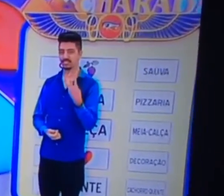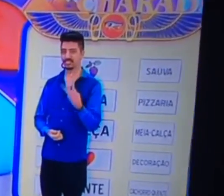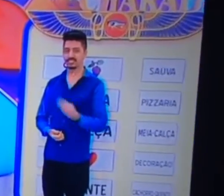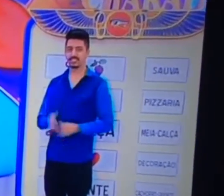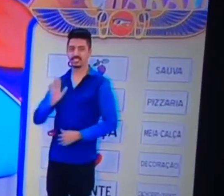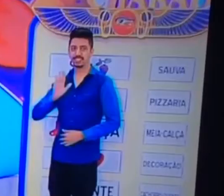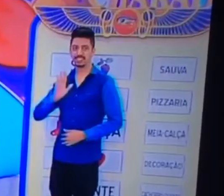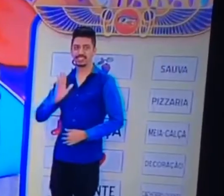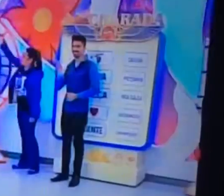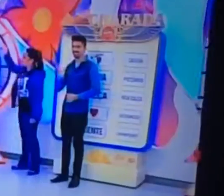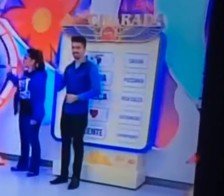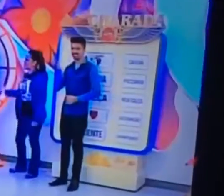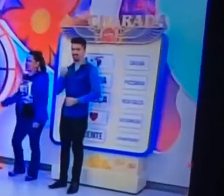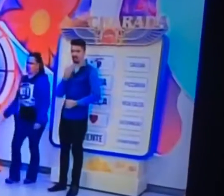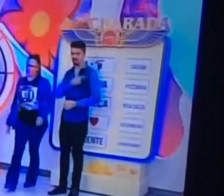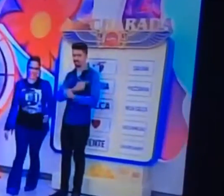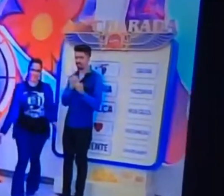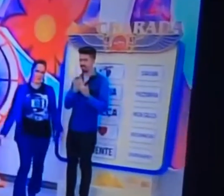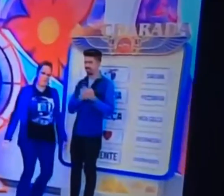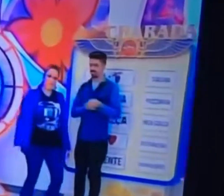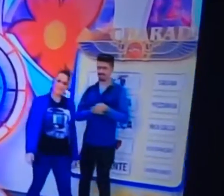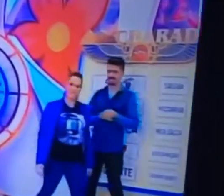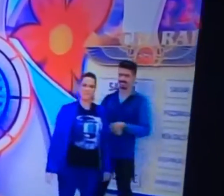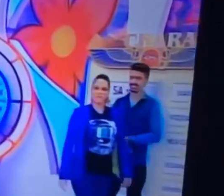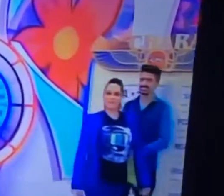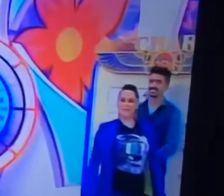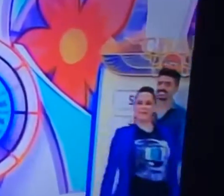três e boa sorte.